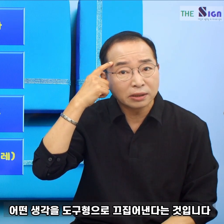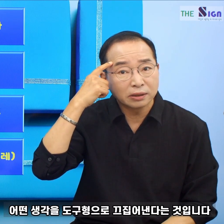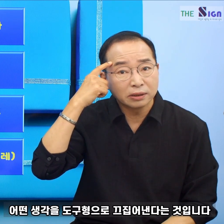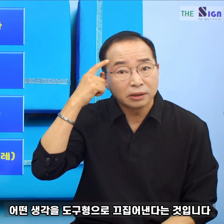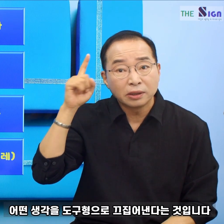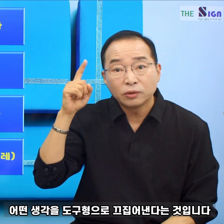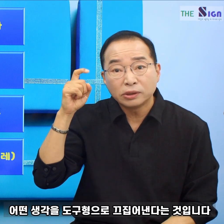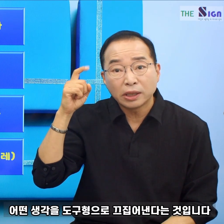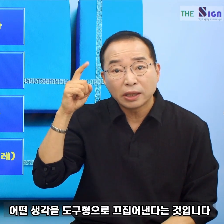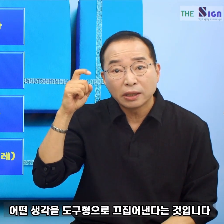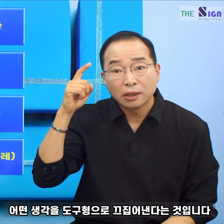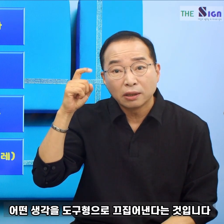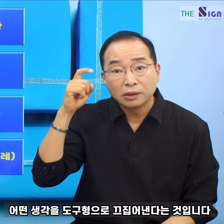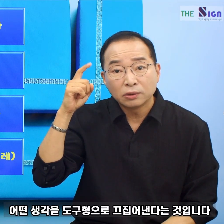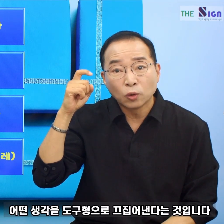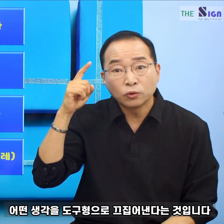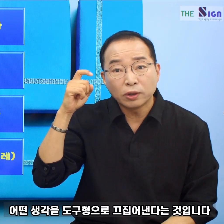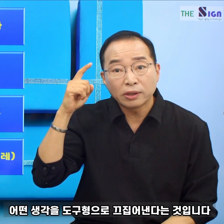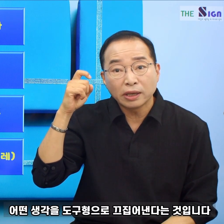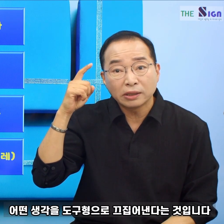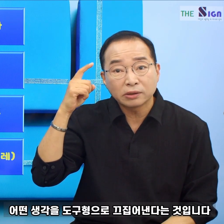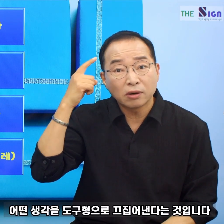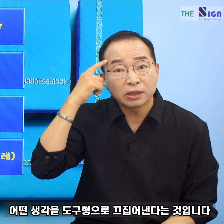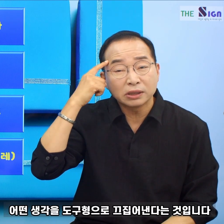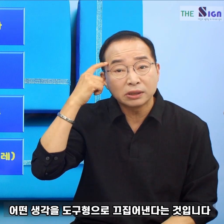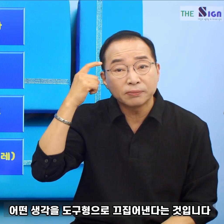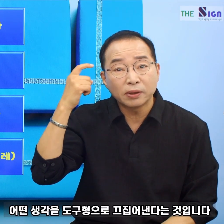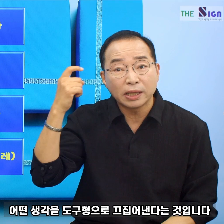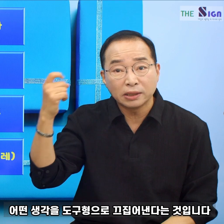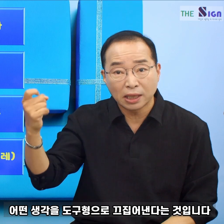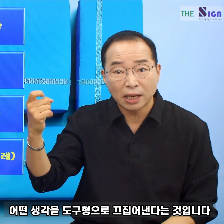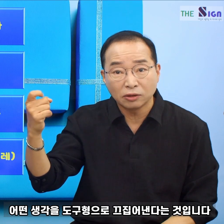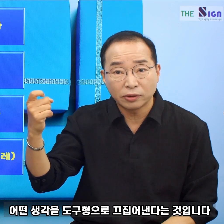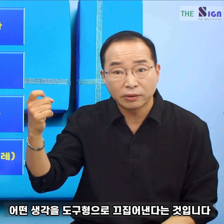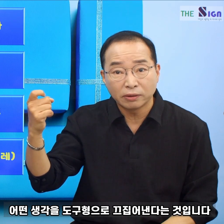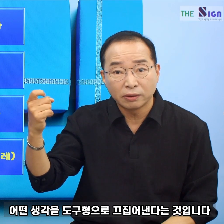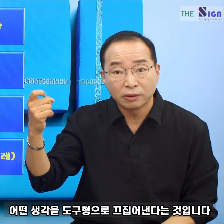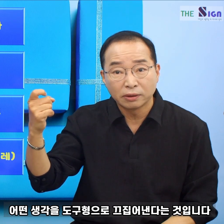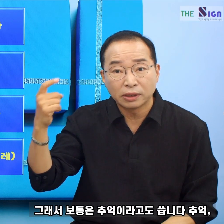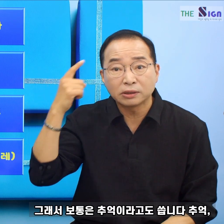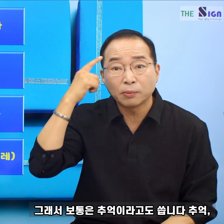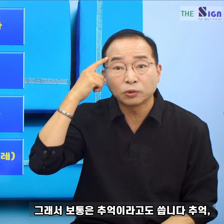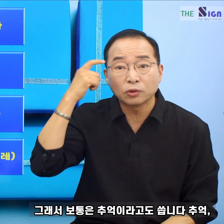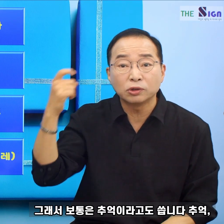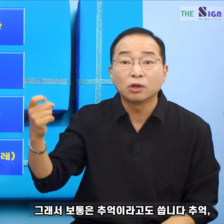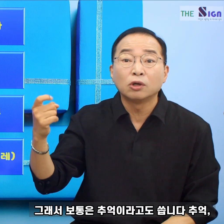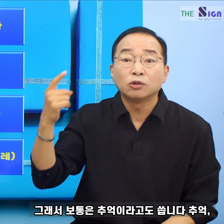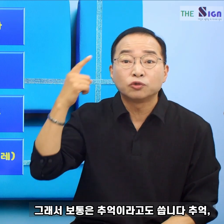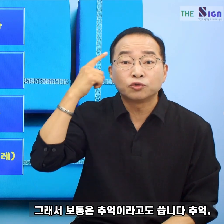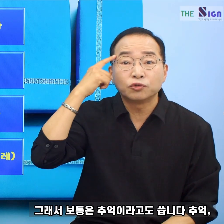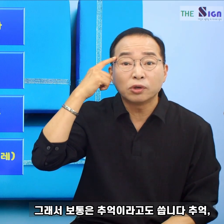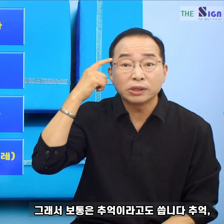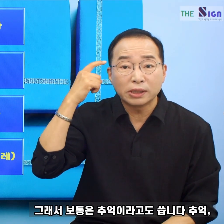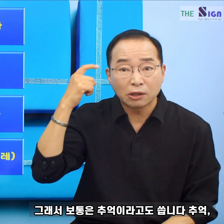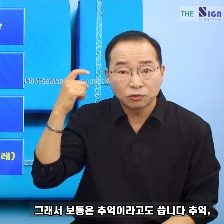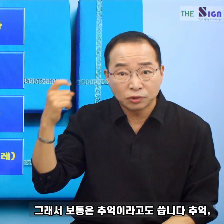생각을 이제 이게 도구형해서 끄집어낸다라는 거예요. 그래서 보통은 추억이라고도